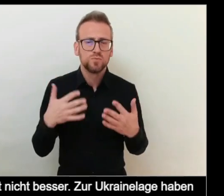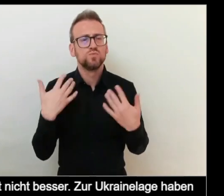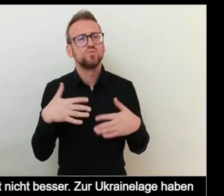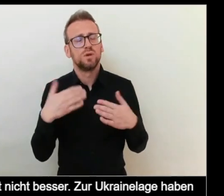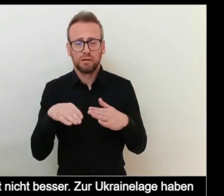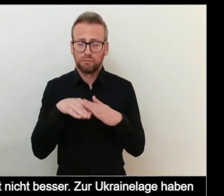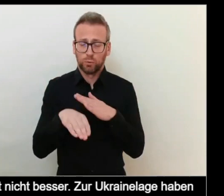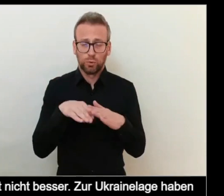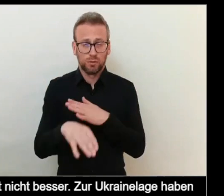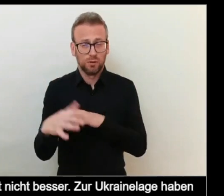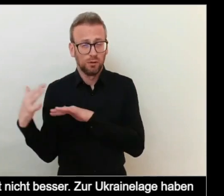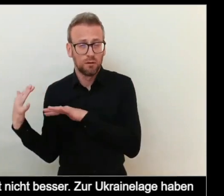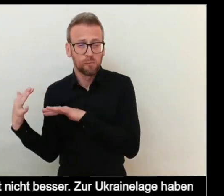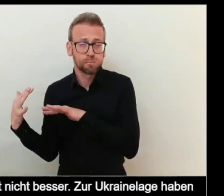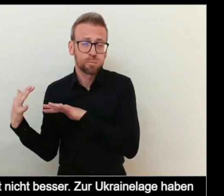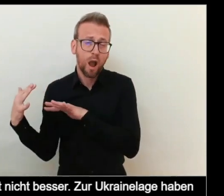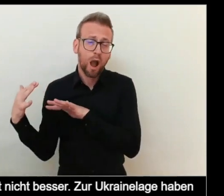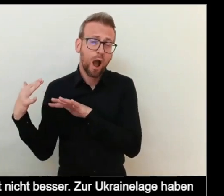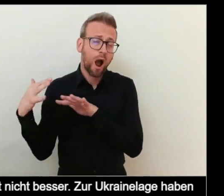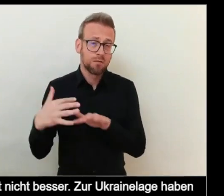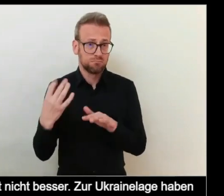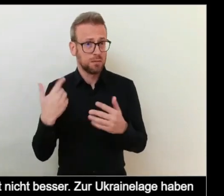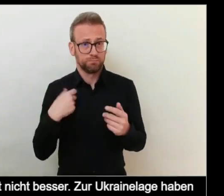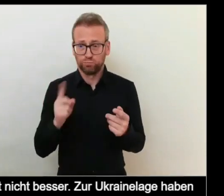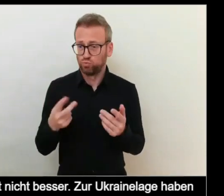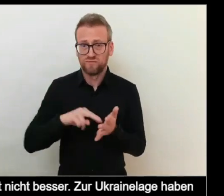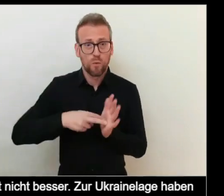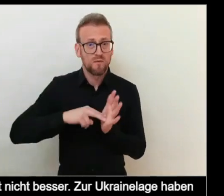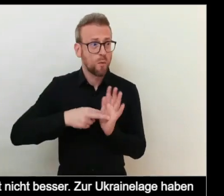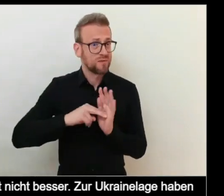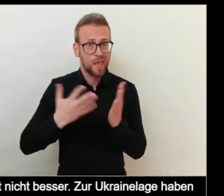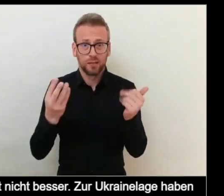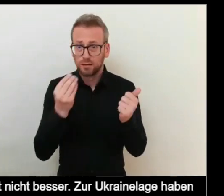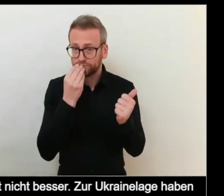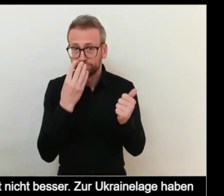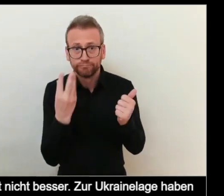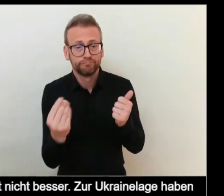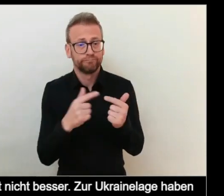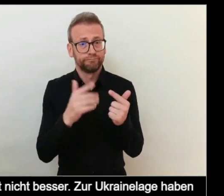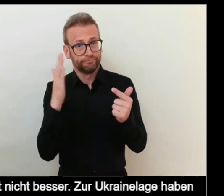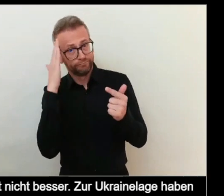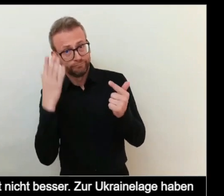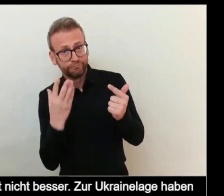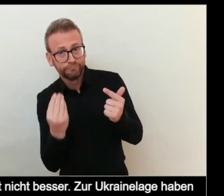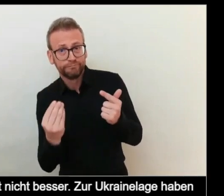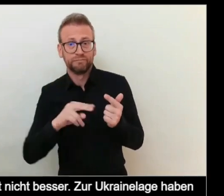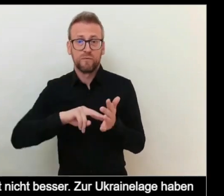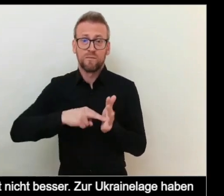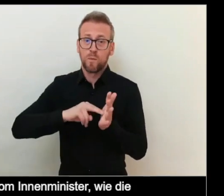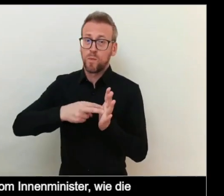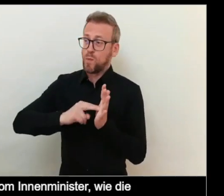vorbereitet ist. Bayern tut alles Denkbare, um zu helfen. Es geht vor allem darum, gute humanitäre